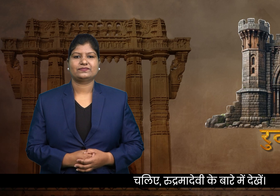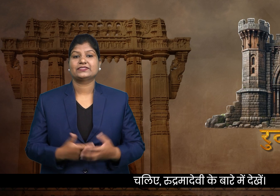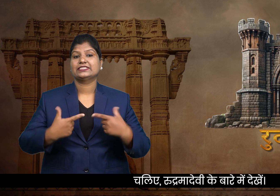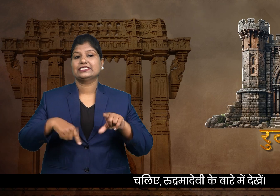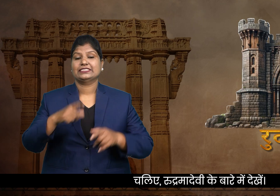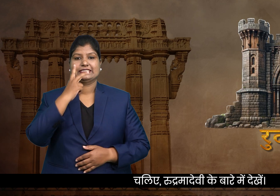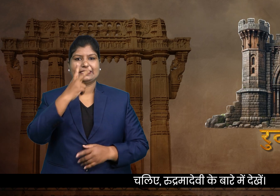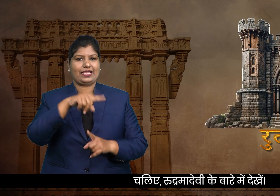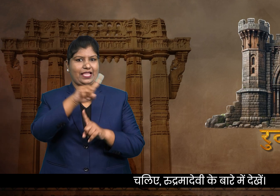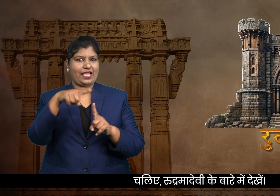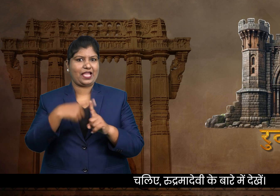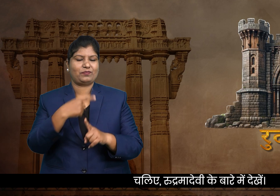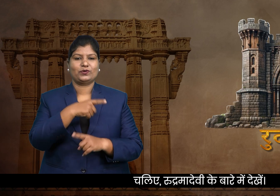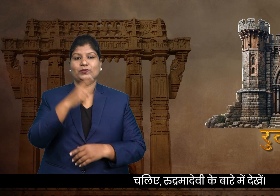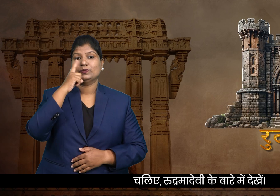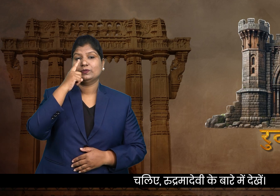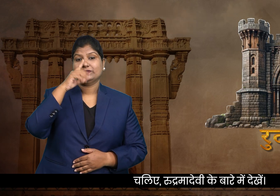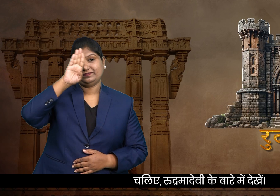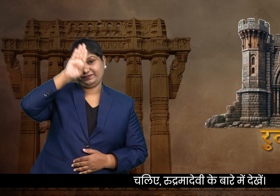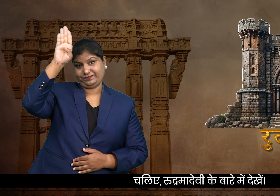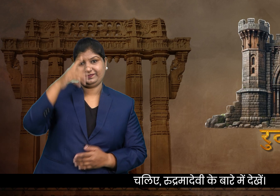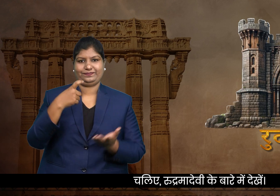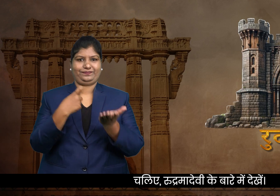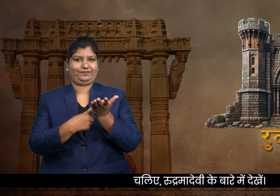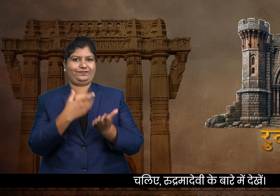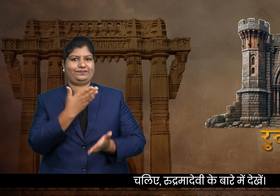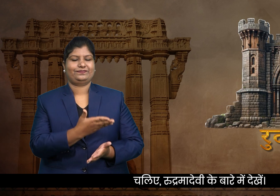चलिए रुद्रमा देवी के बारे में देखें।